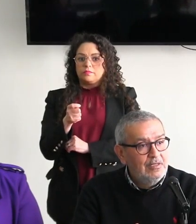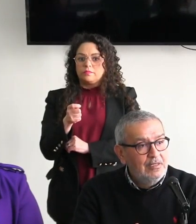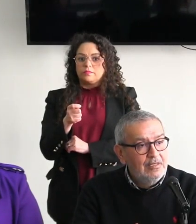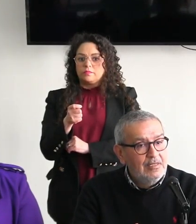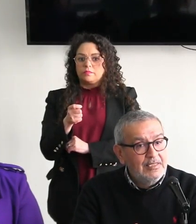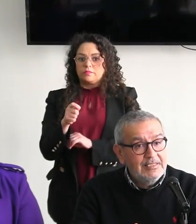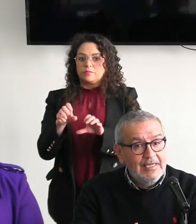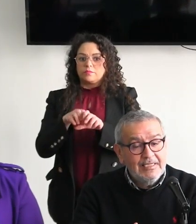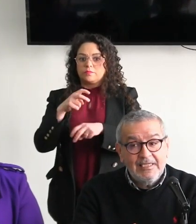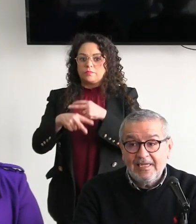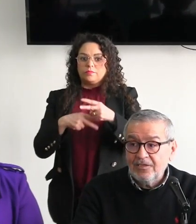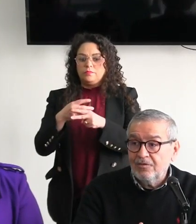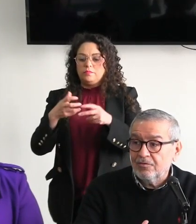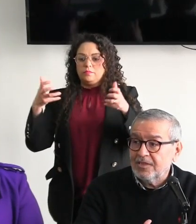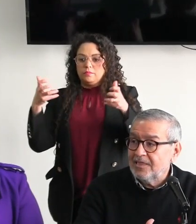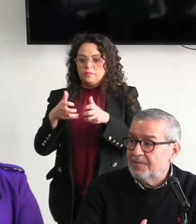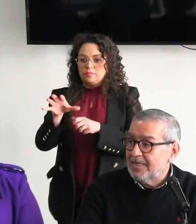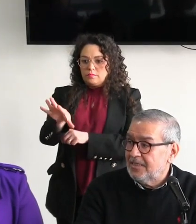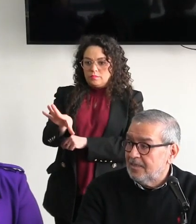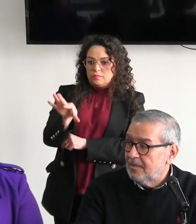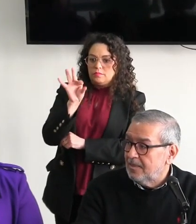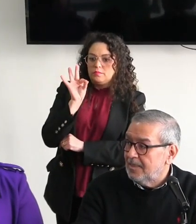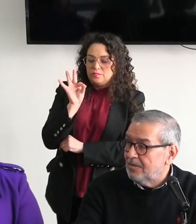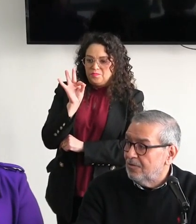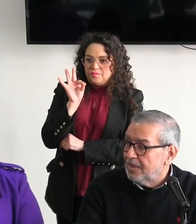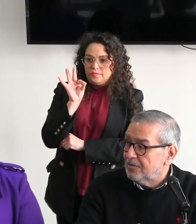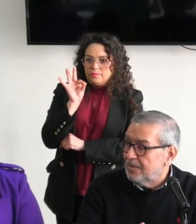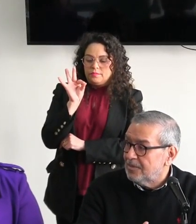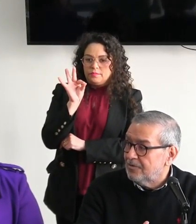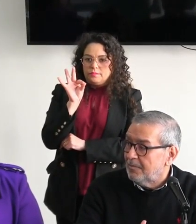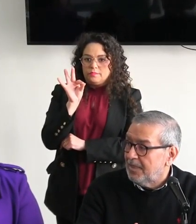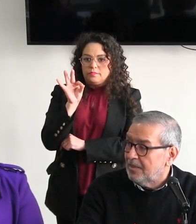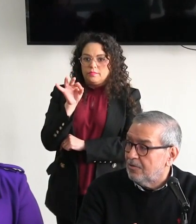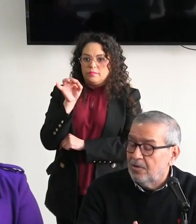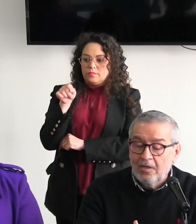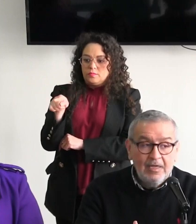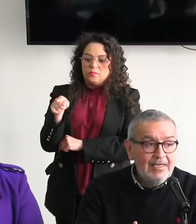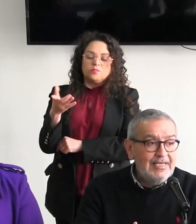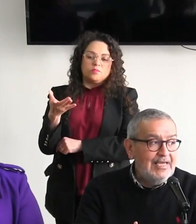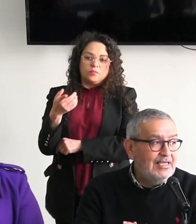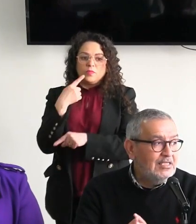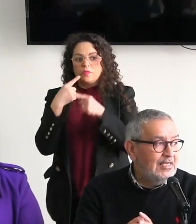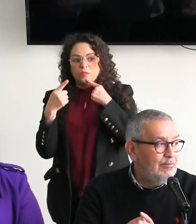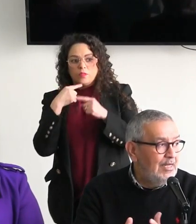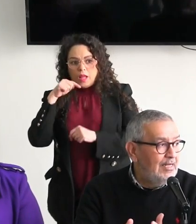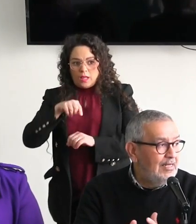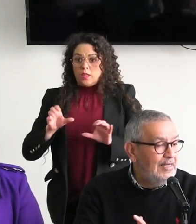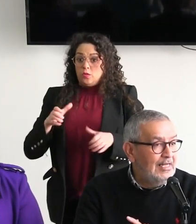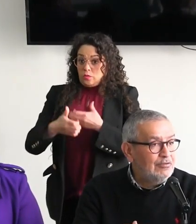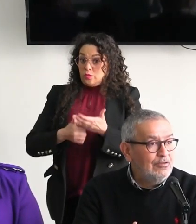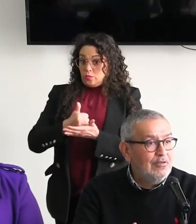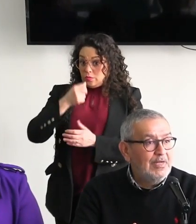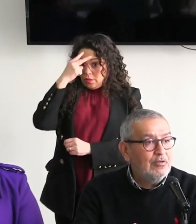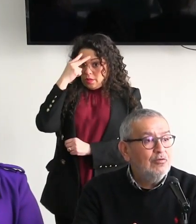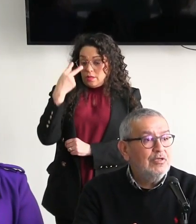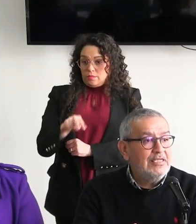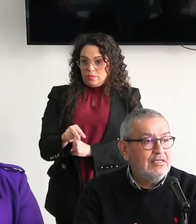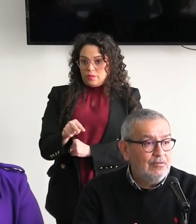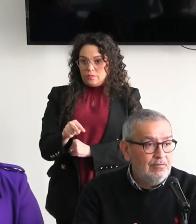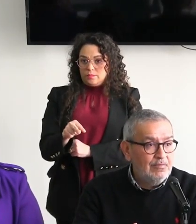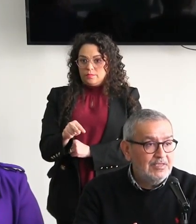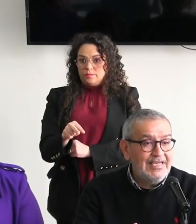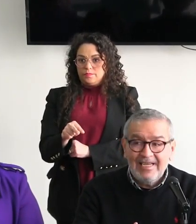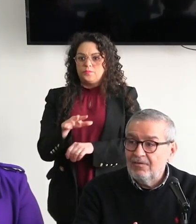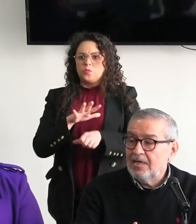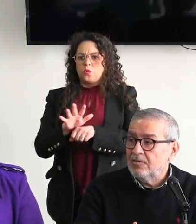elección, esta designación que ustedes van a hacer en el Congreso de la Ciudad de México. Y es el asunto del marco